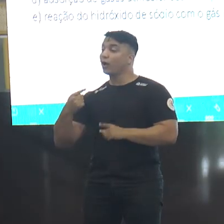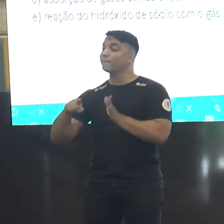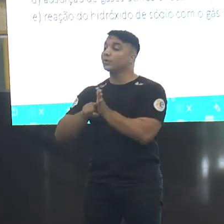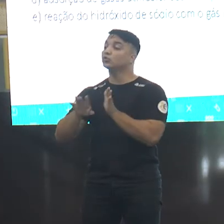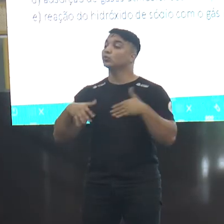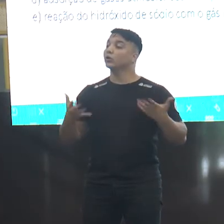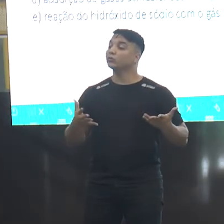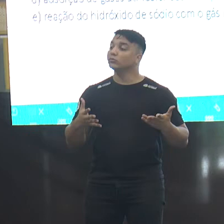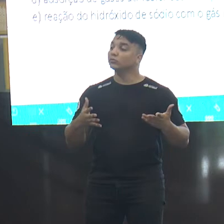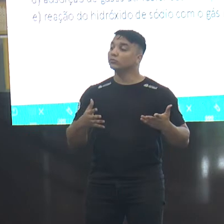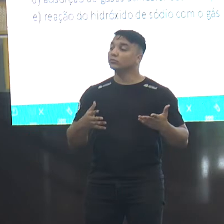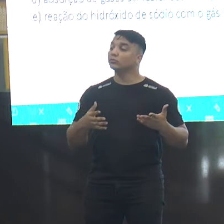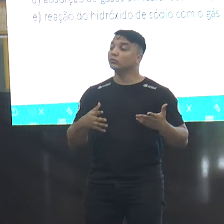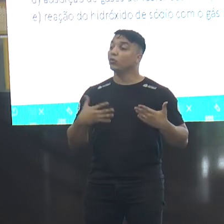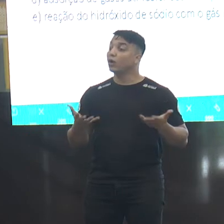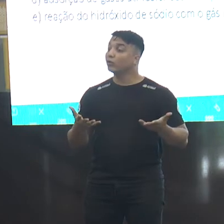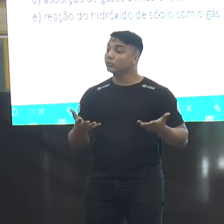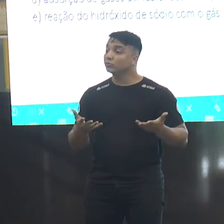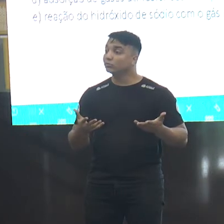libera OH-?